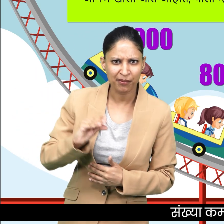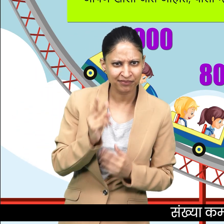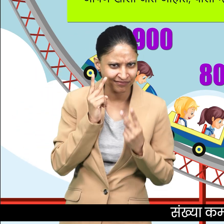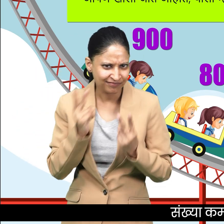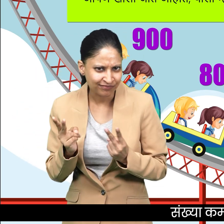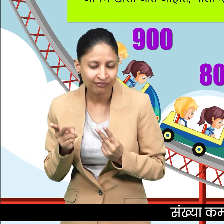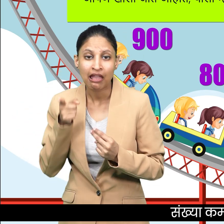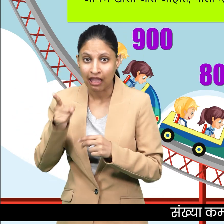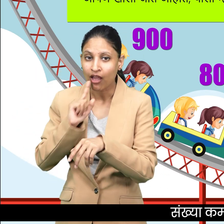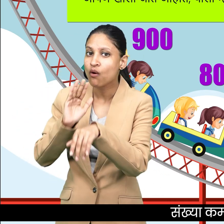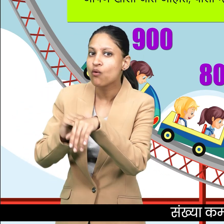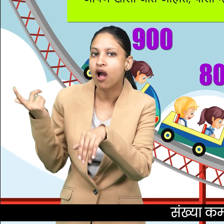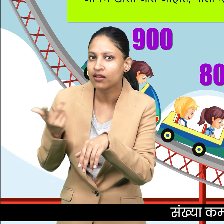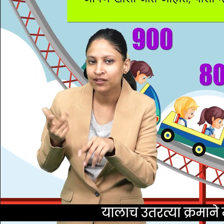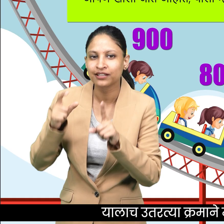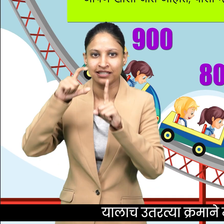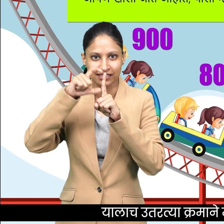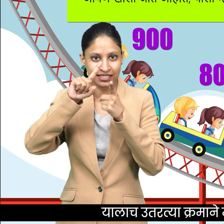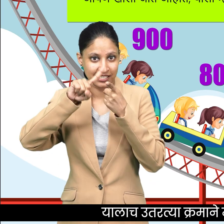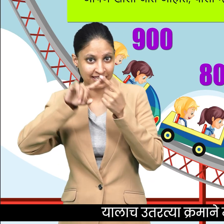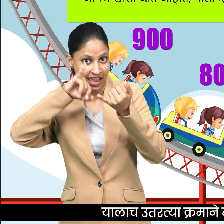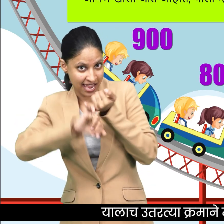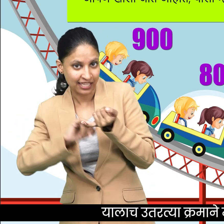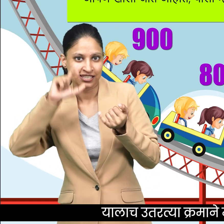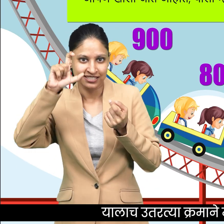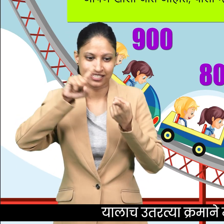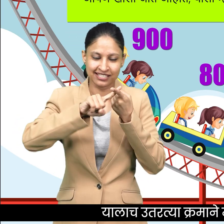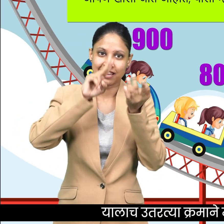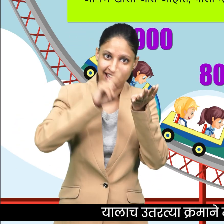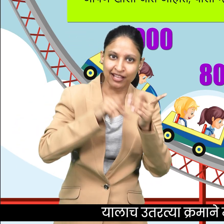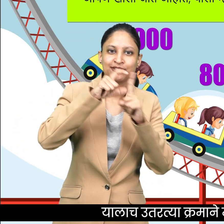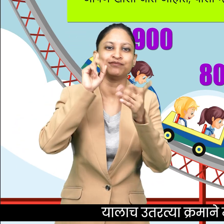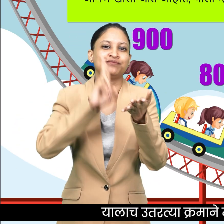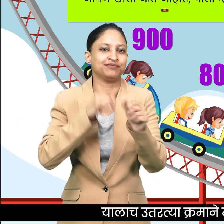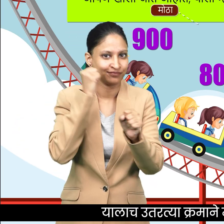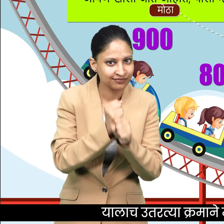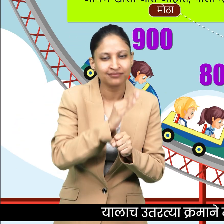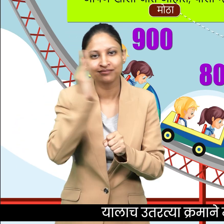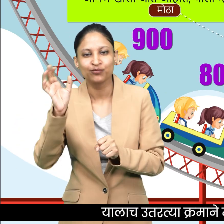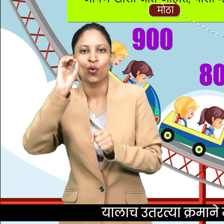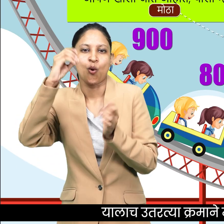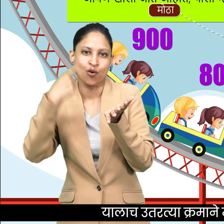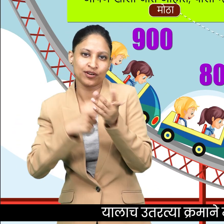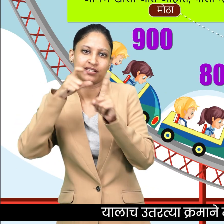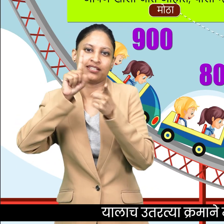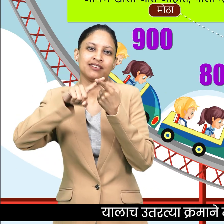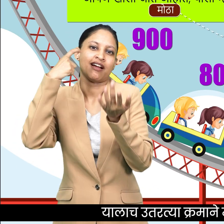संख्या कमी होत चालली आहे. यालाच उतरत्या क्रमाने म्हणतात, मोठ्या ते लहान पर्यंत.